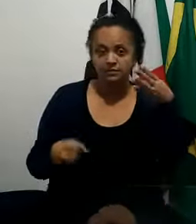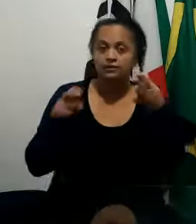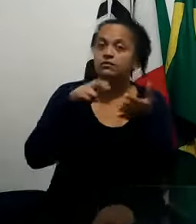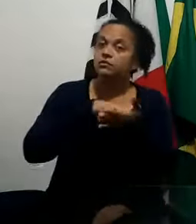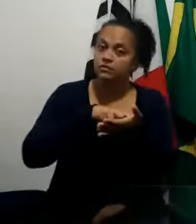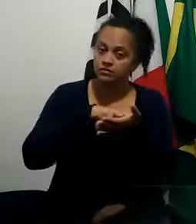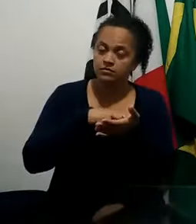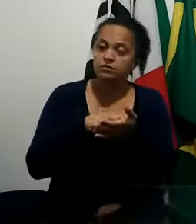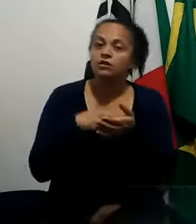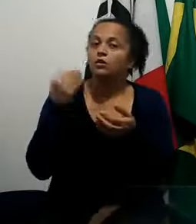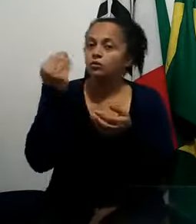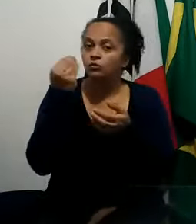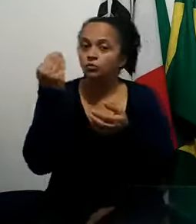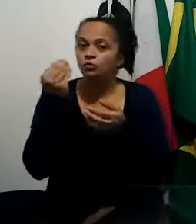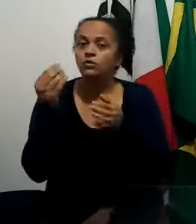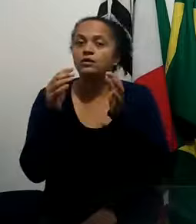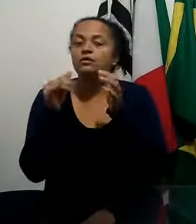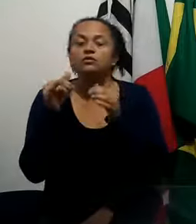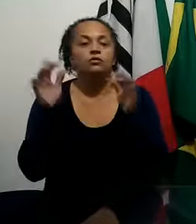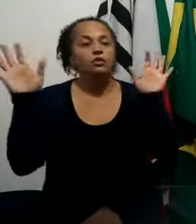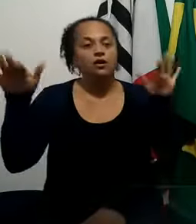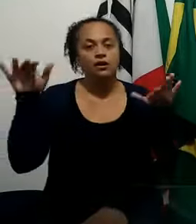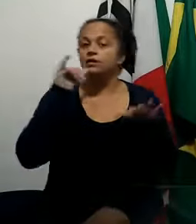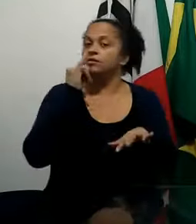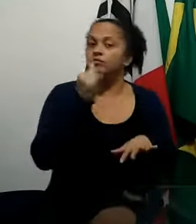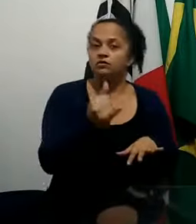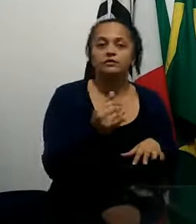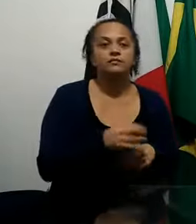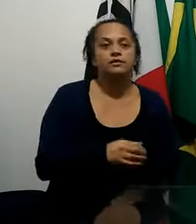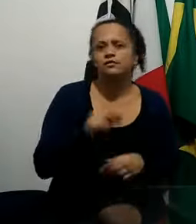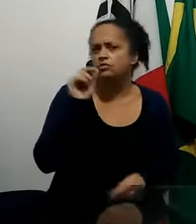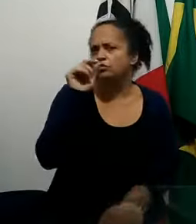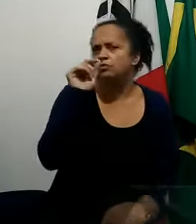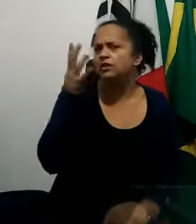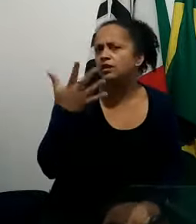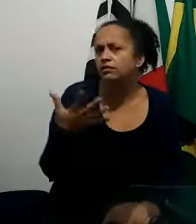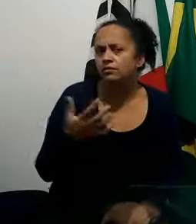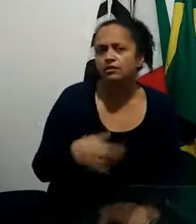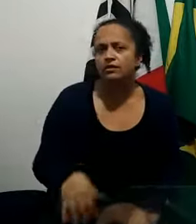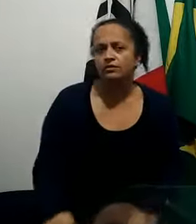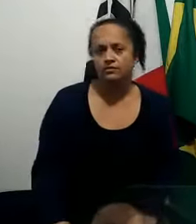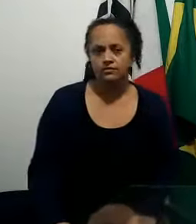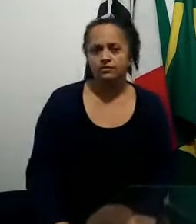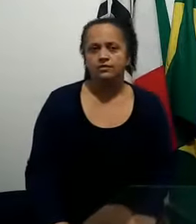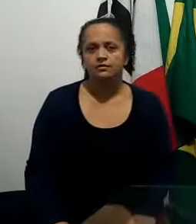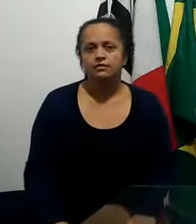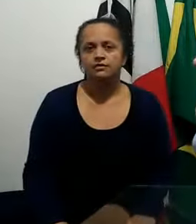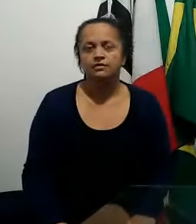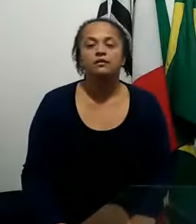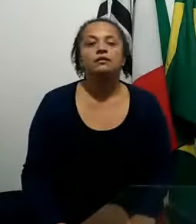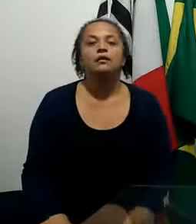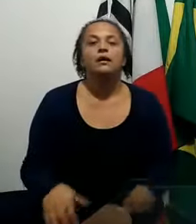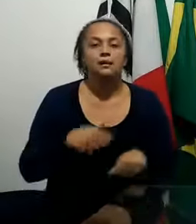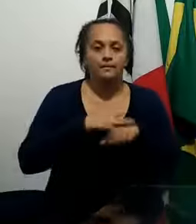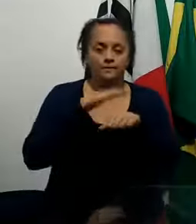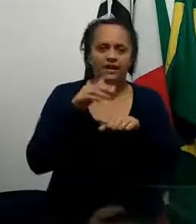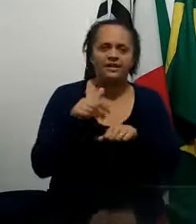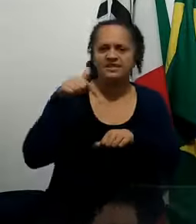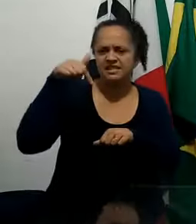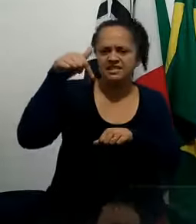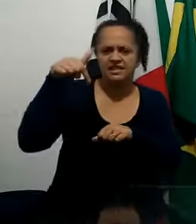é tocada, vai trazer, olha só esse terceiro ai, mais 7 taças da ira